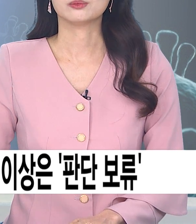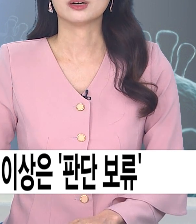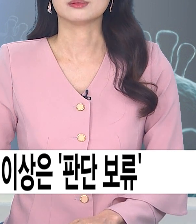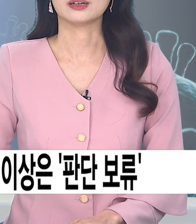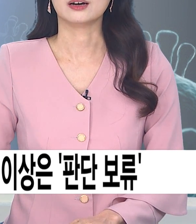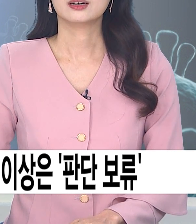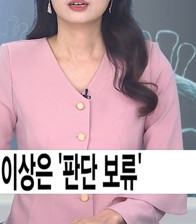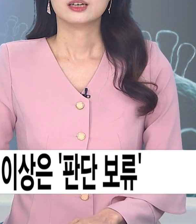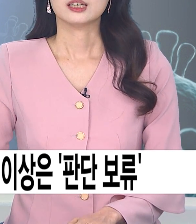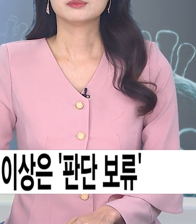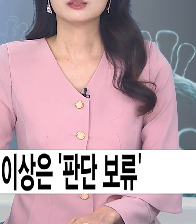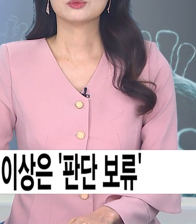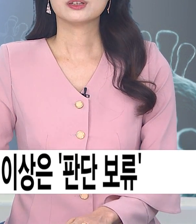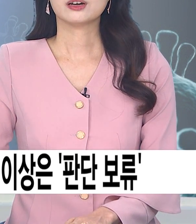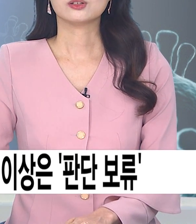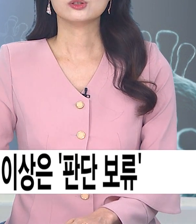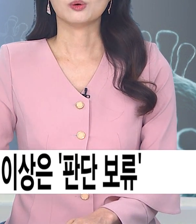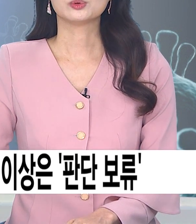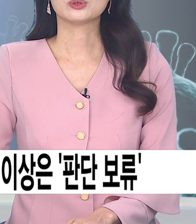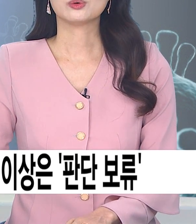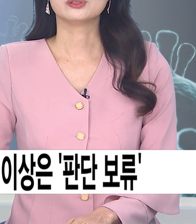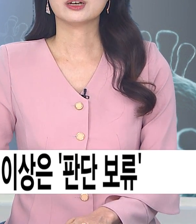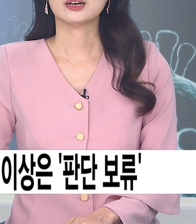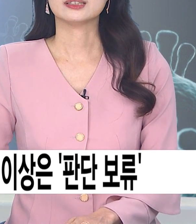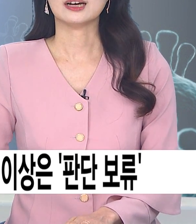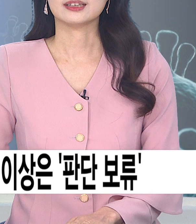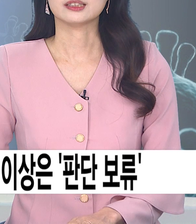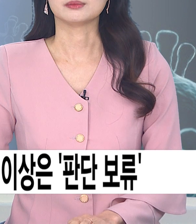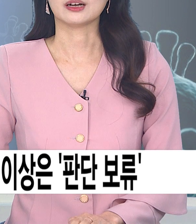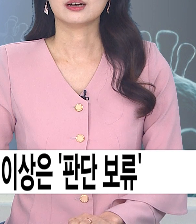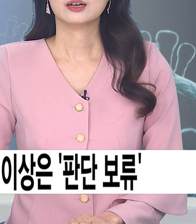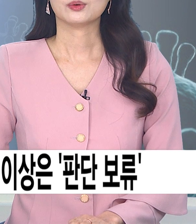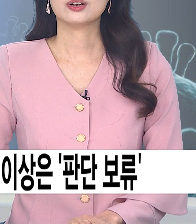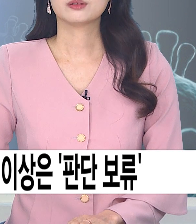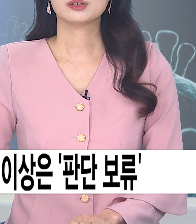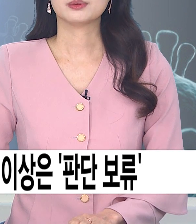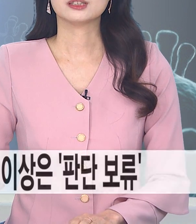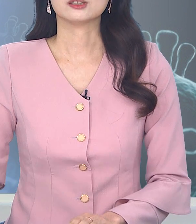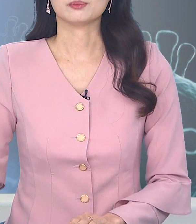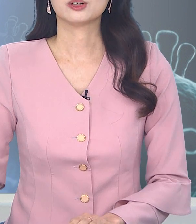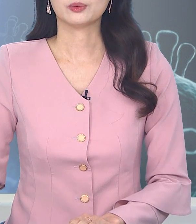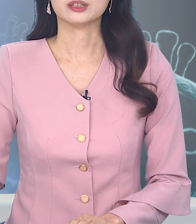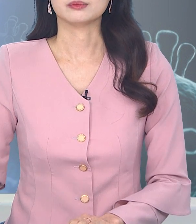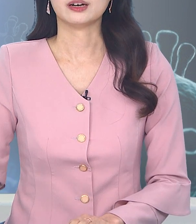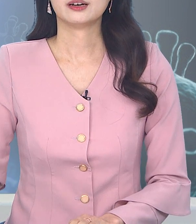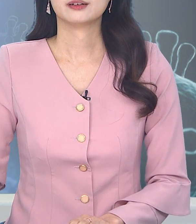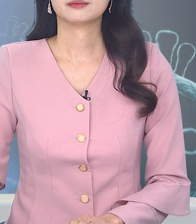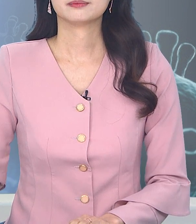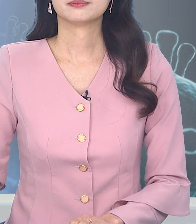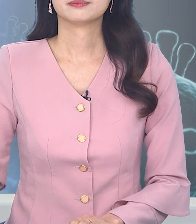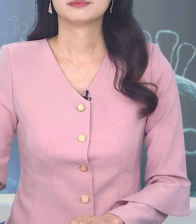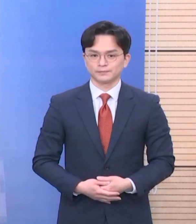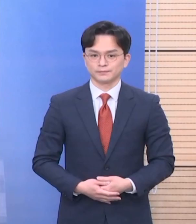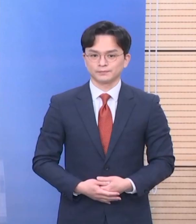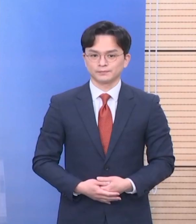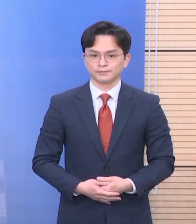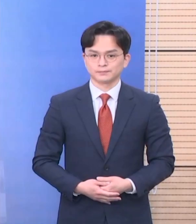결정될 전망입니다. 임신부에 대해선 접종을 권장하지 않았습니다. 관련 브리핑 직접 들어보겠습니다.